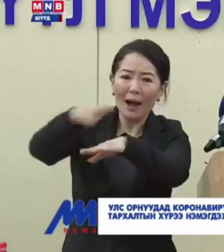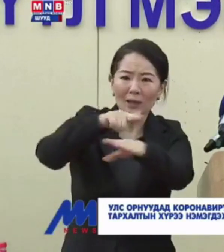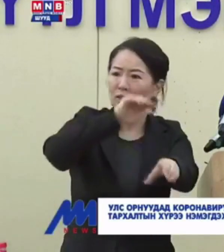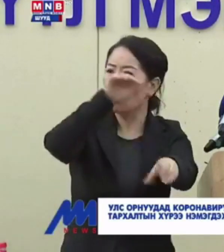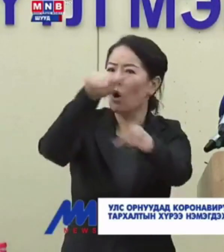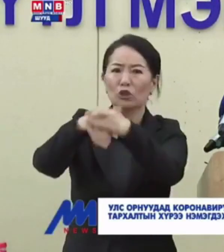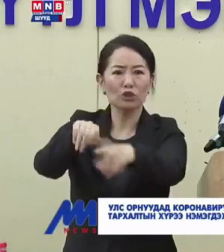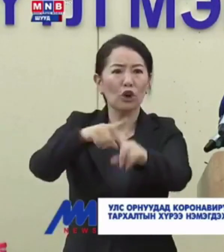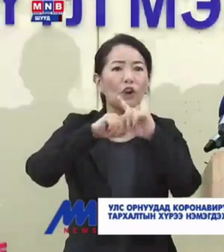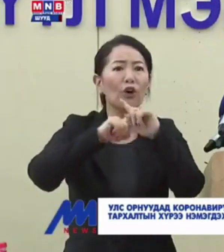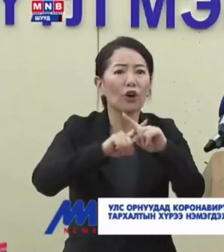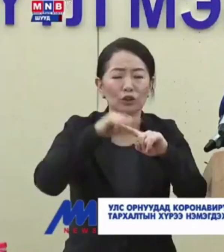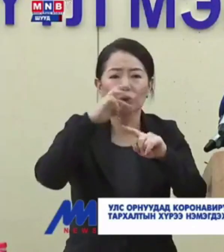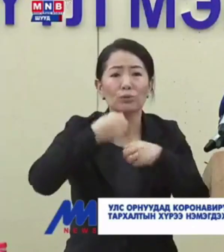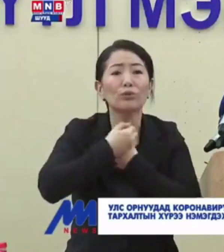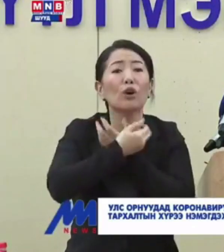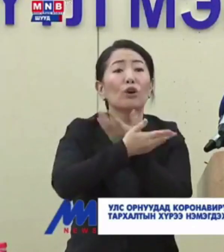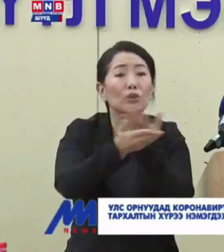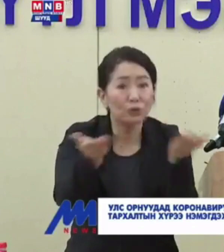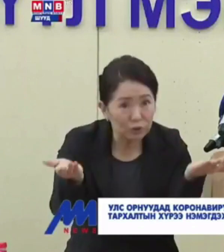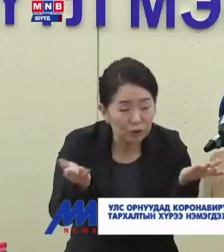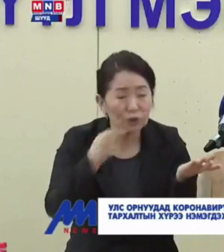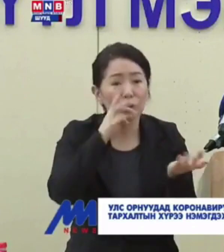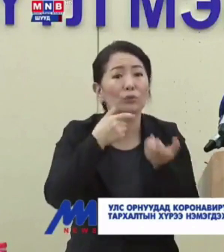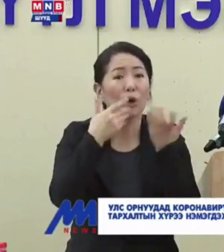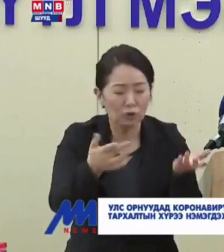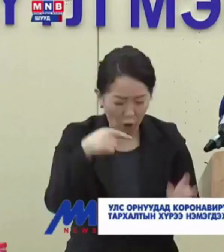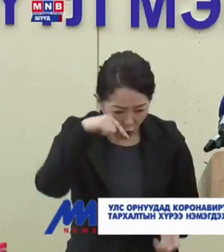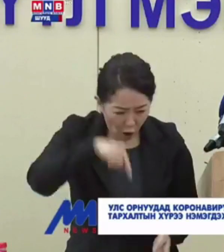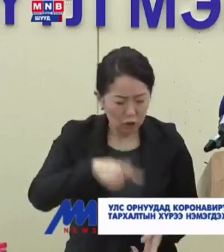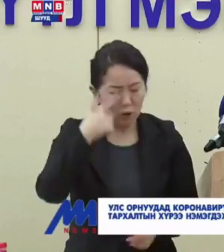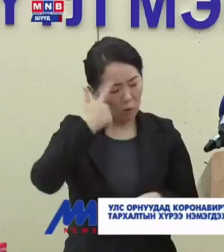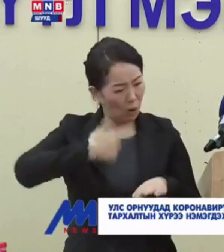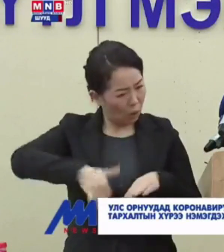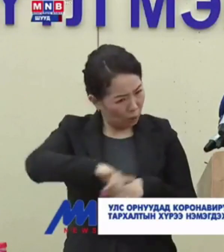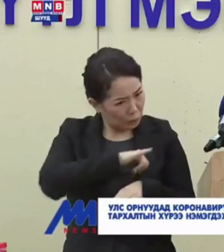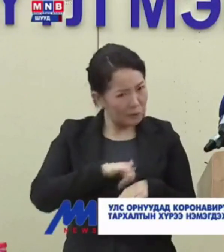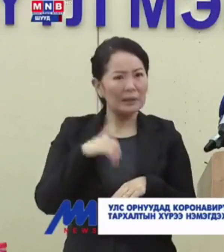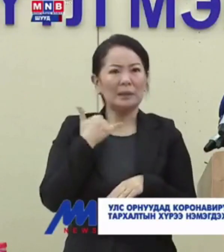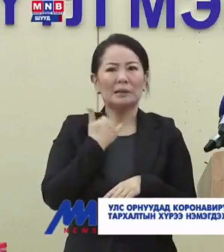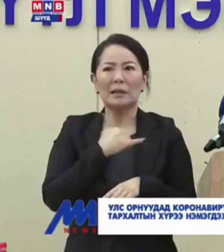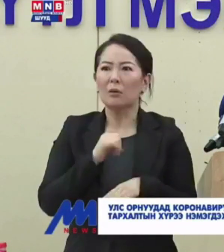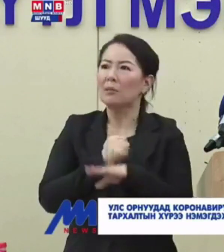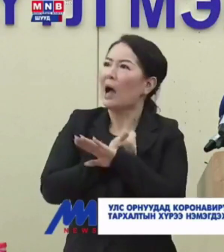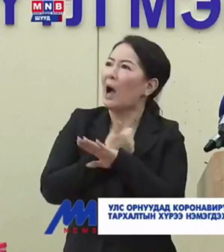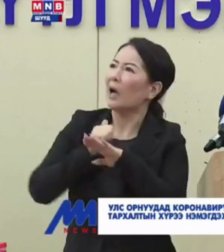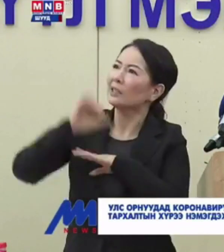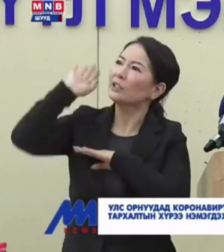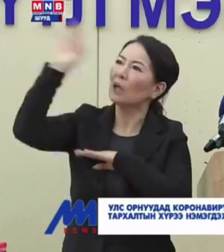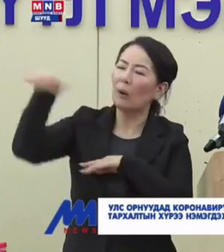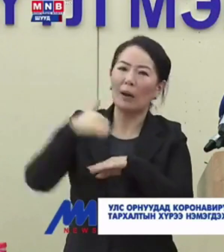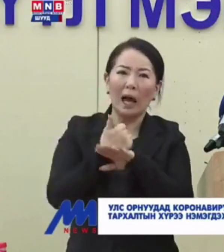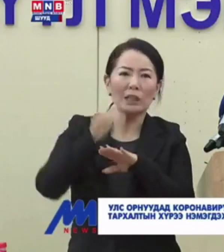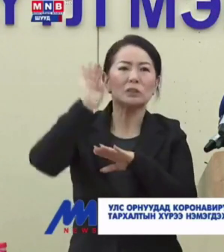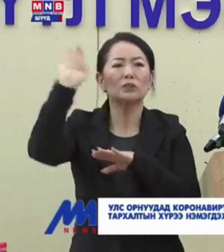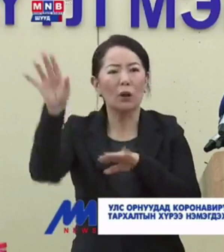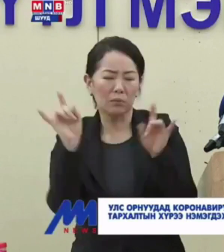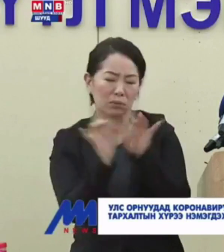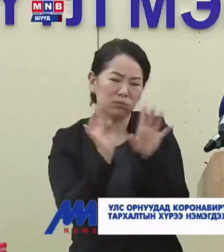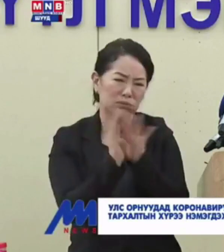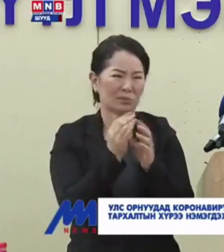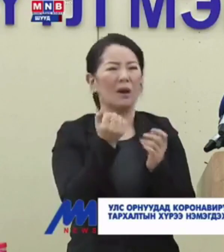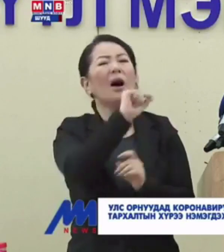байх гэсэн ийм зөвлөмжийг өгч байгаа. Гэтэл одоо хүртэл манай улсууд бол бас одоо аялах, зорчих ийм одоо асуудлууд